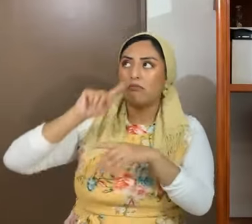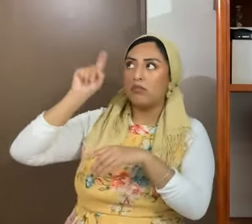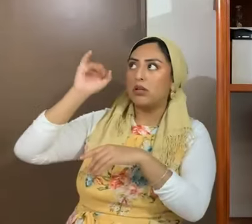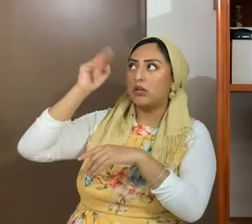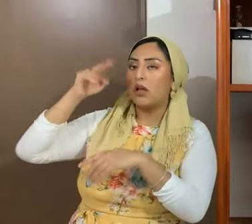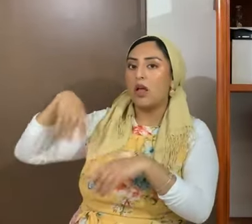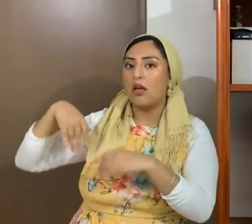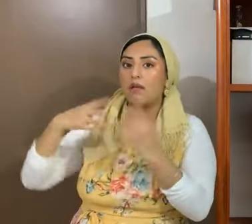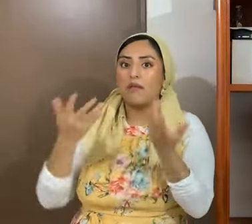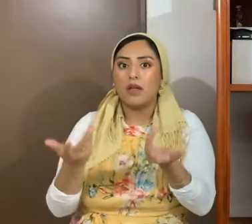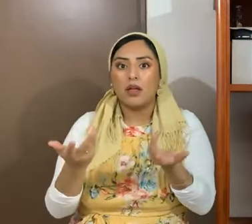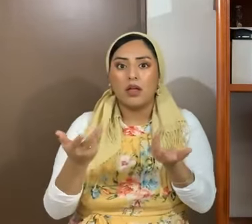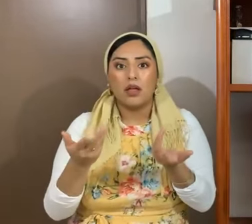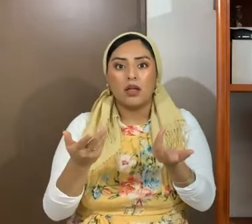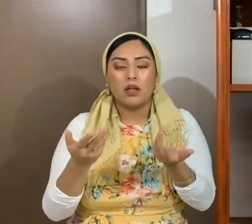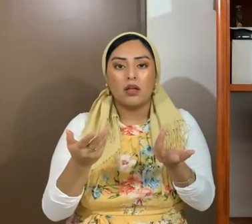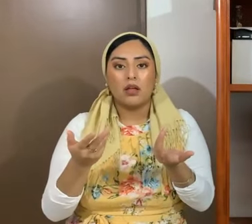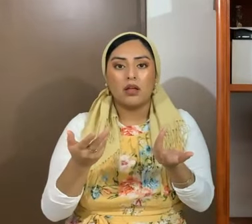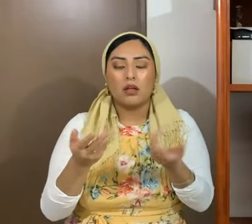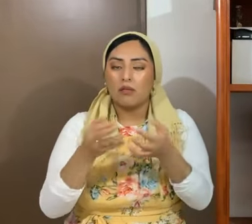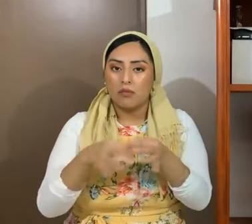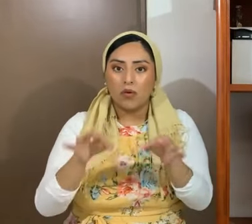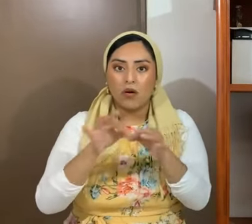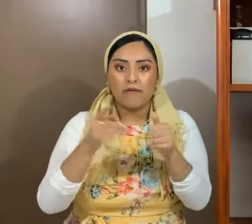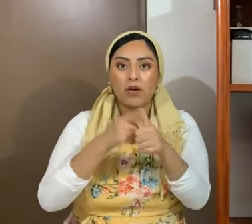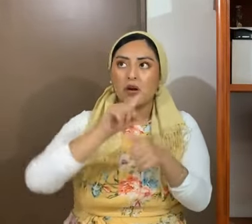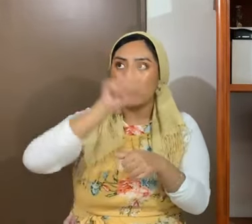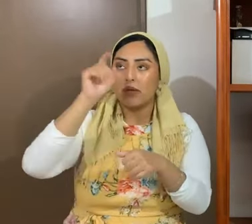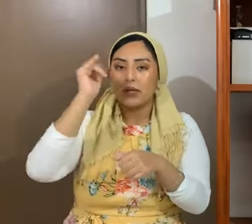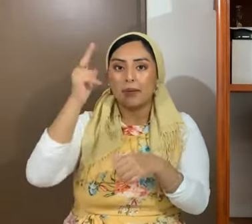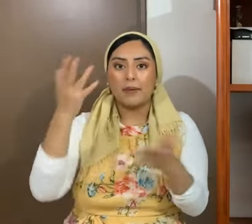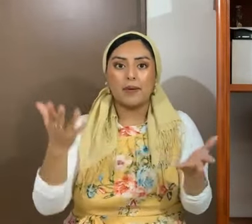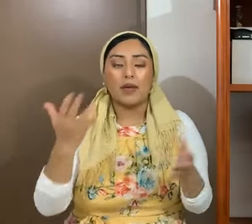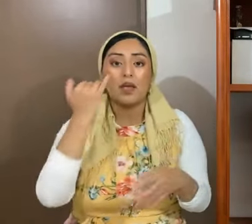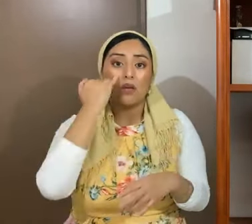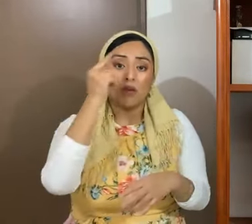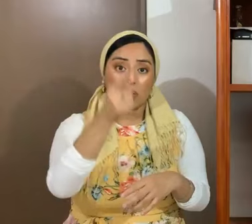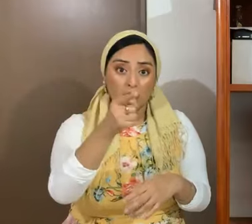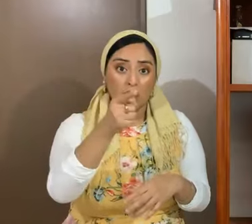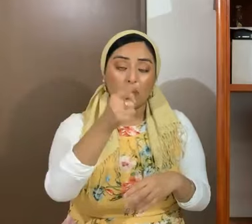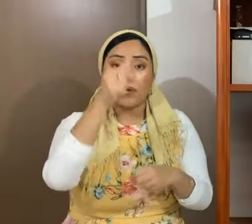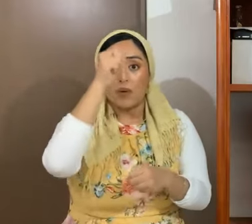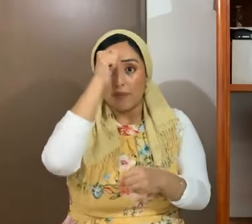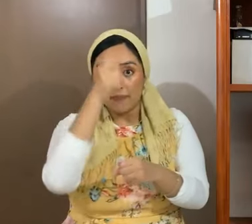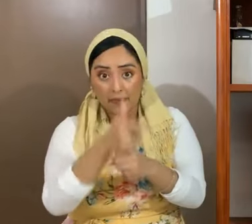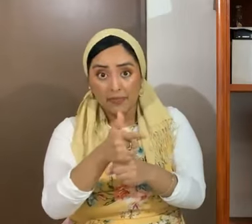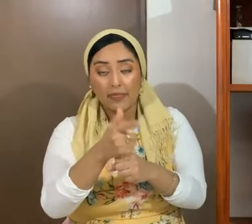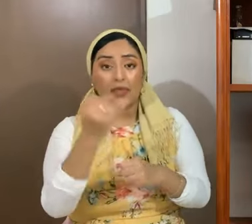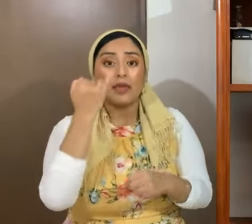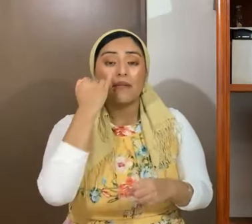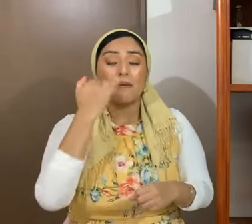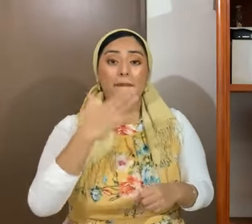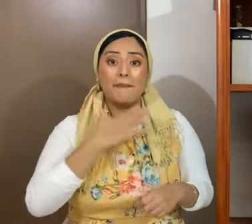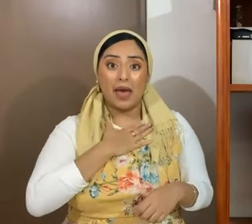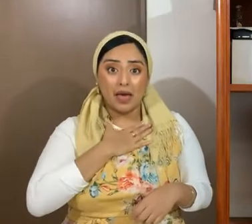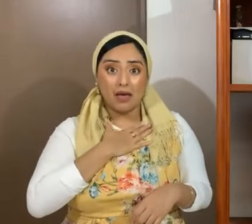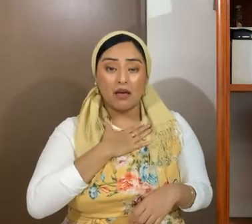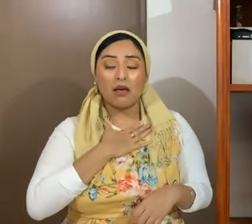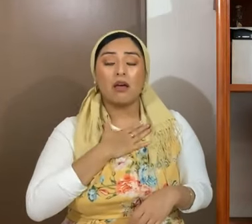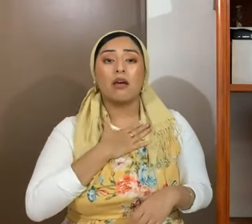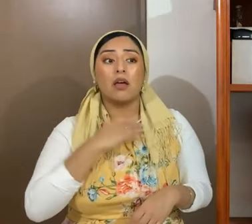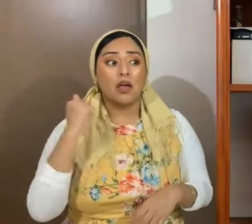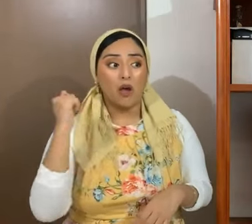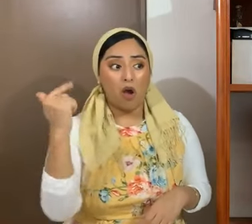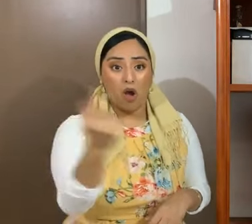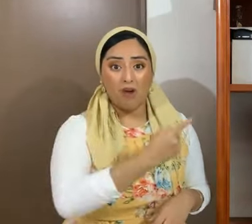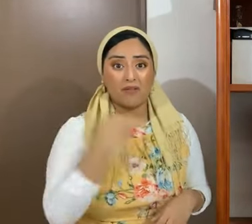con el Eterno y no es conforme a su voluntad. Si tú, amado Aj, si yo, amado Aj, amada Jol, si